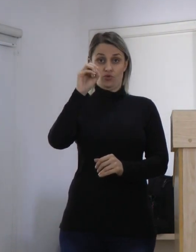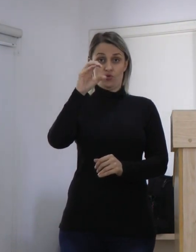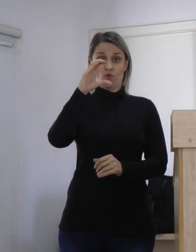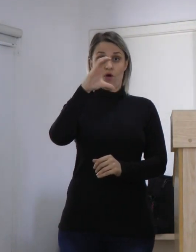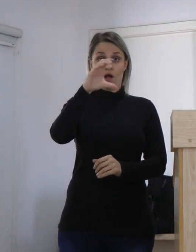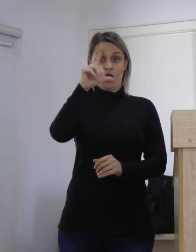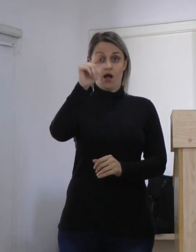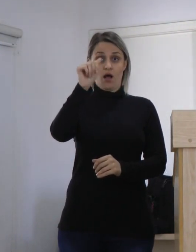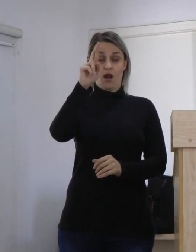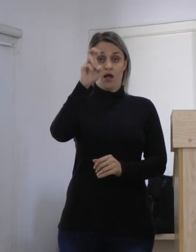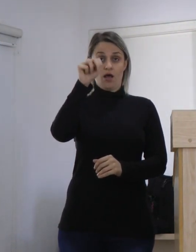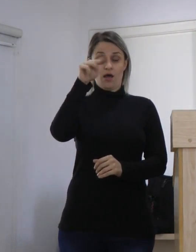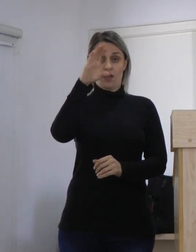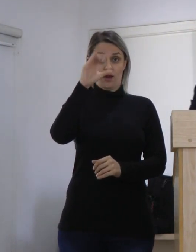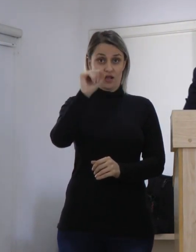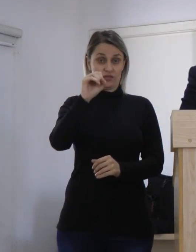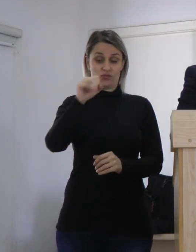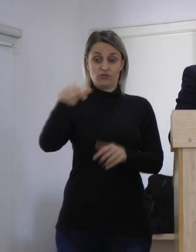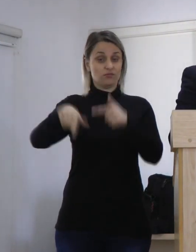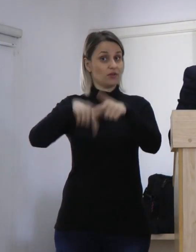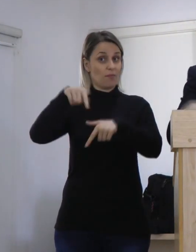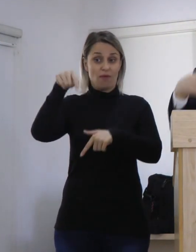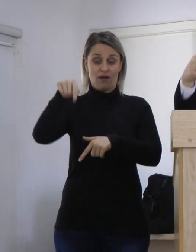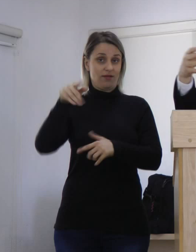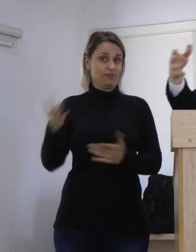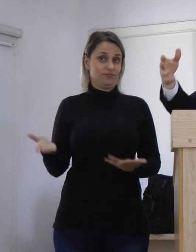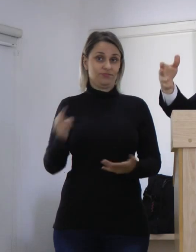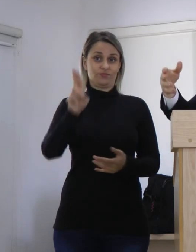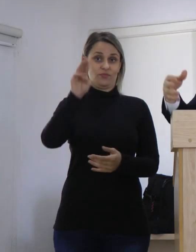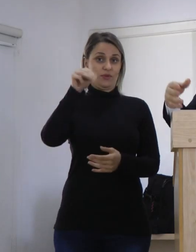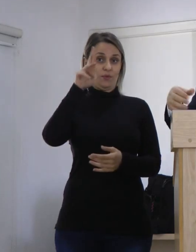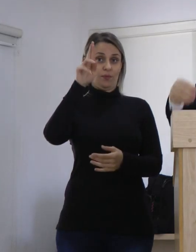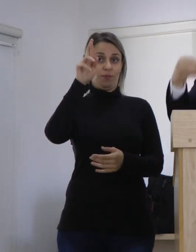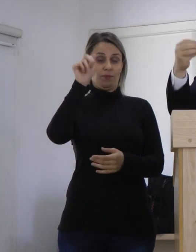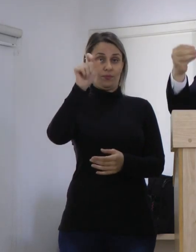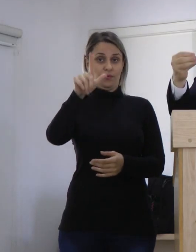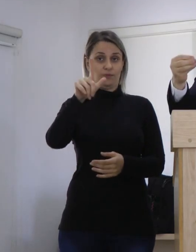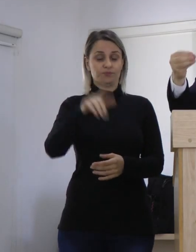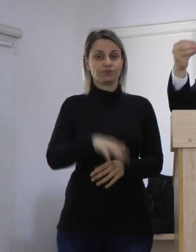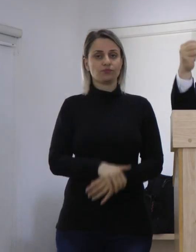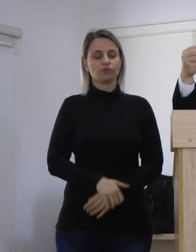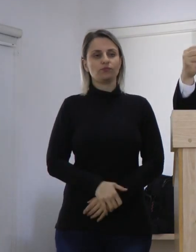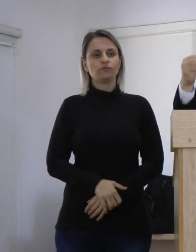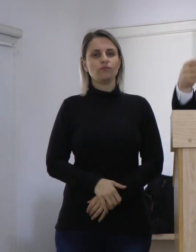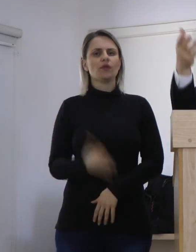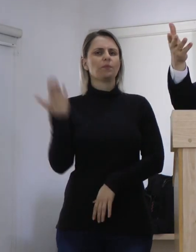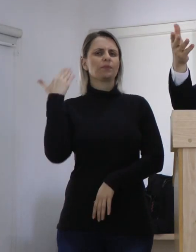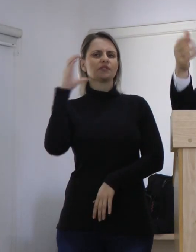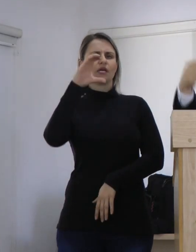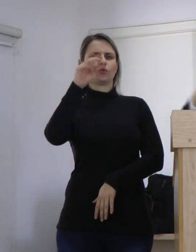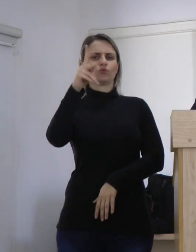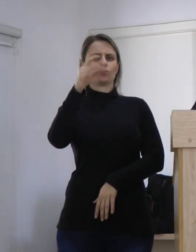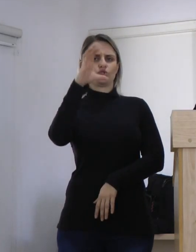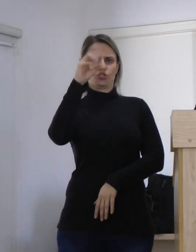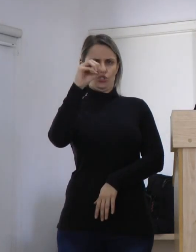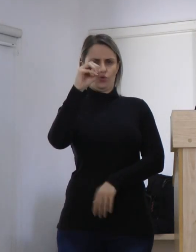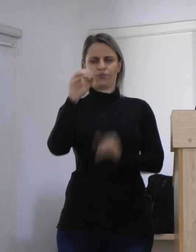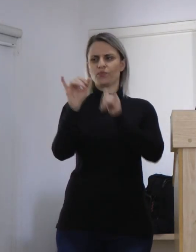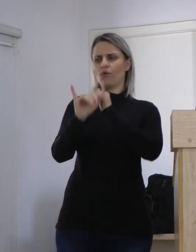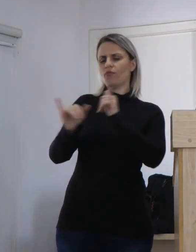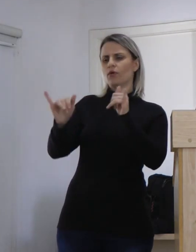Chico Xavier disse certa vez, estava com as suas amigas, minhas irmãs, quando eu desencarnar, eu quero ir para o céu.